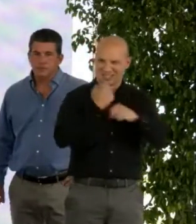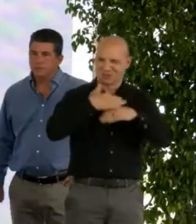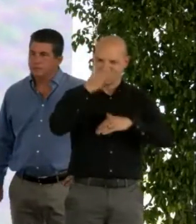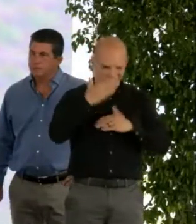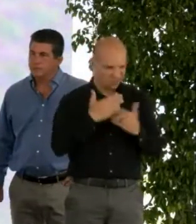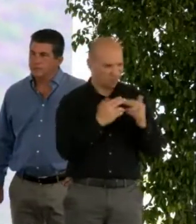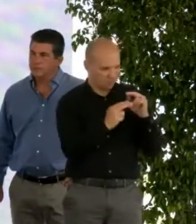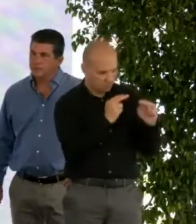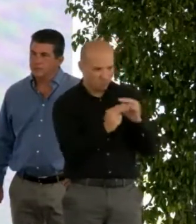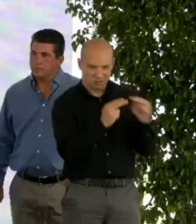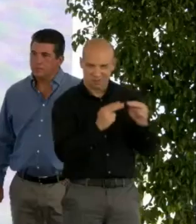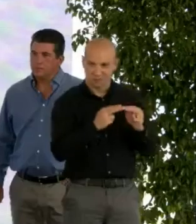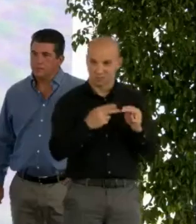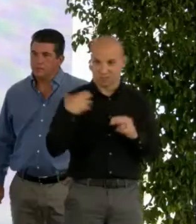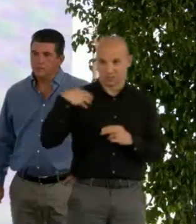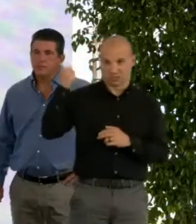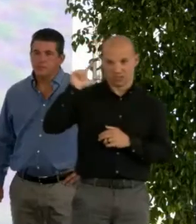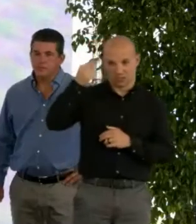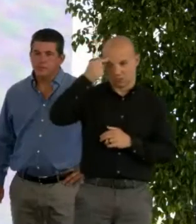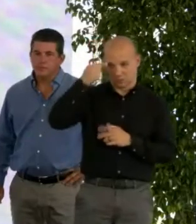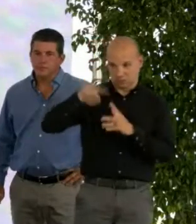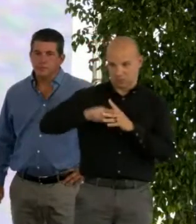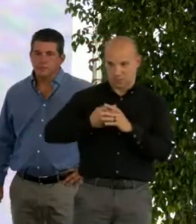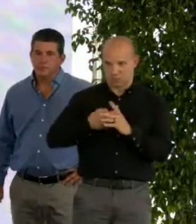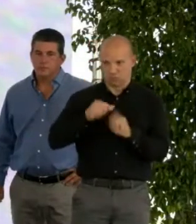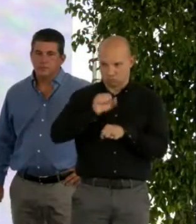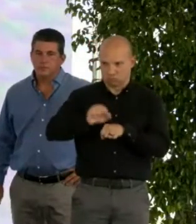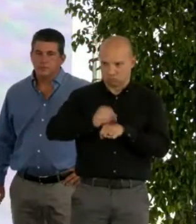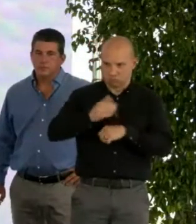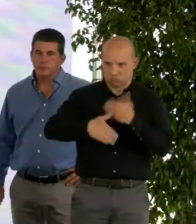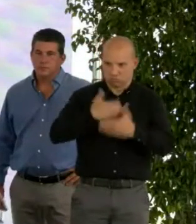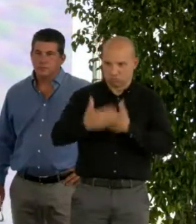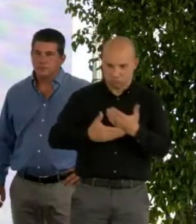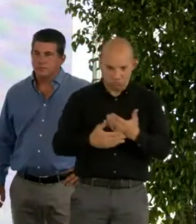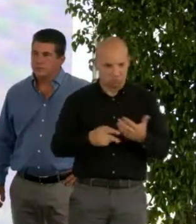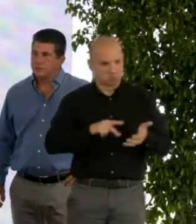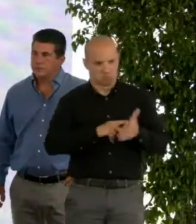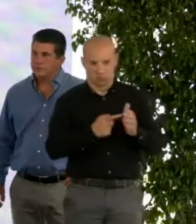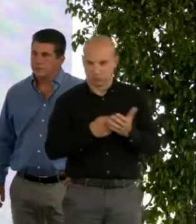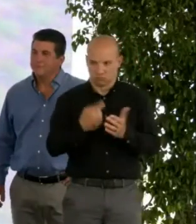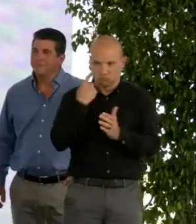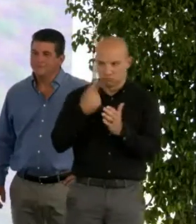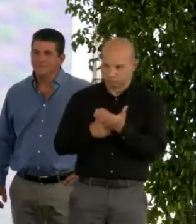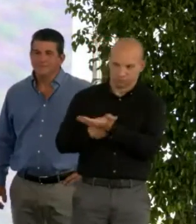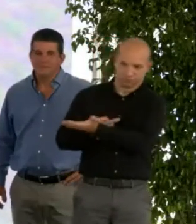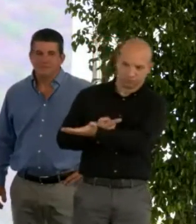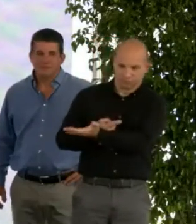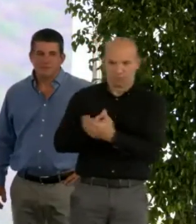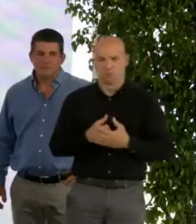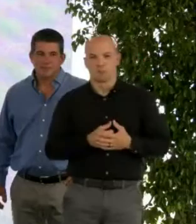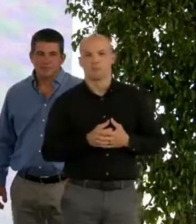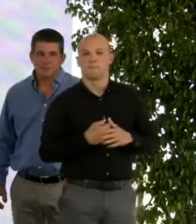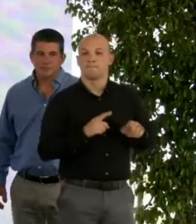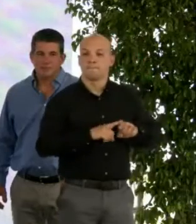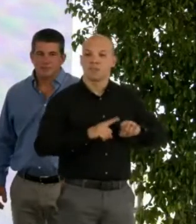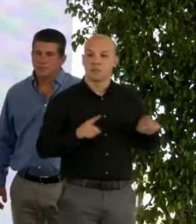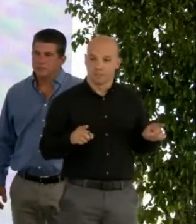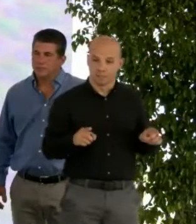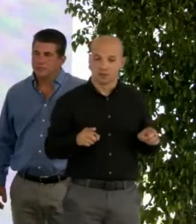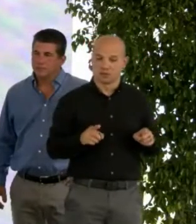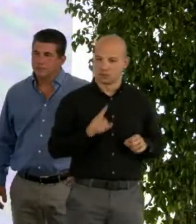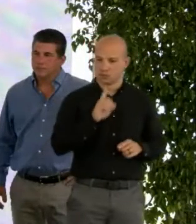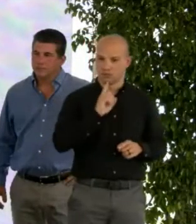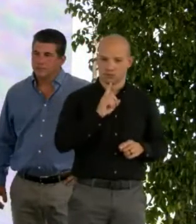nuestra secretaria de la Gobernación fue quien inició estos trabajos, así que el reconocimiento también a ella. Pero